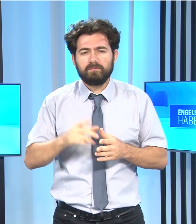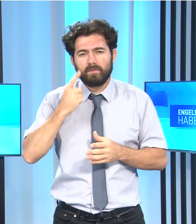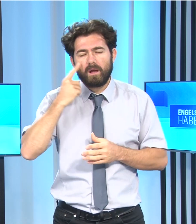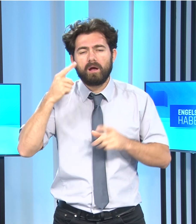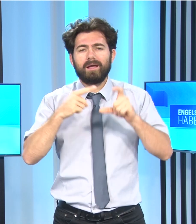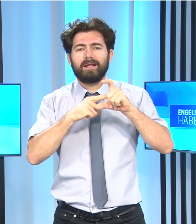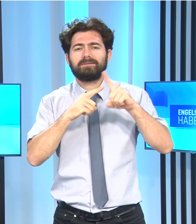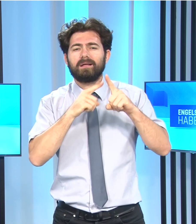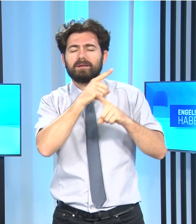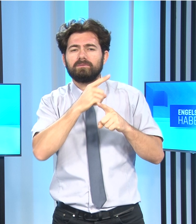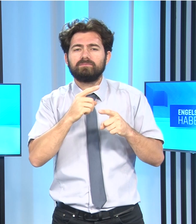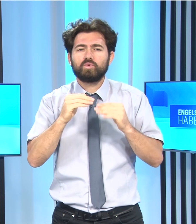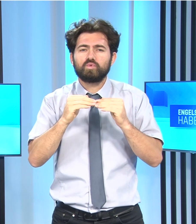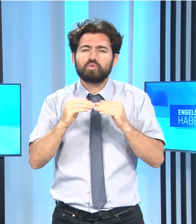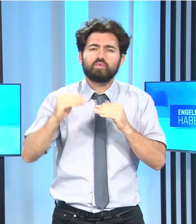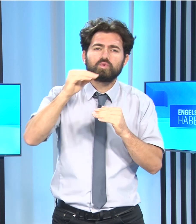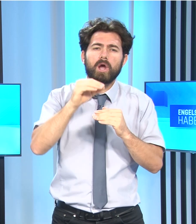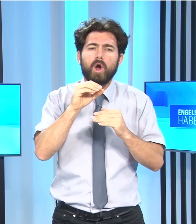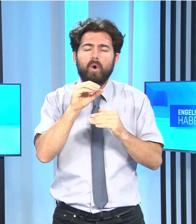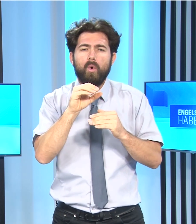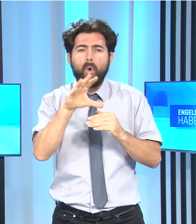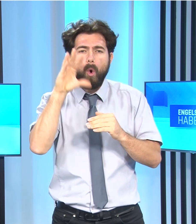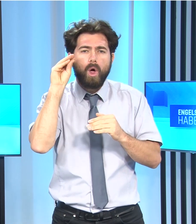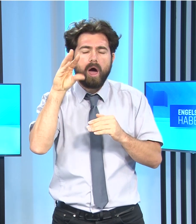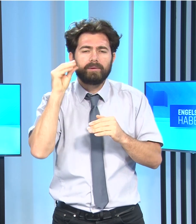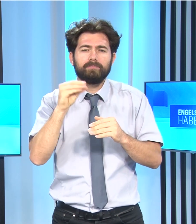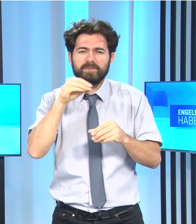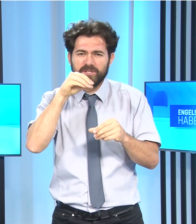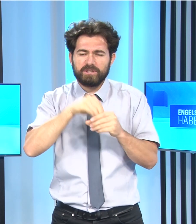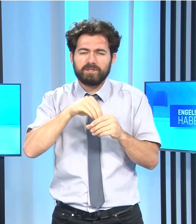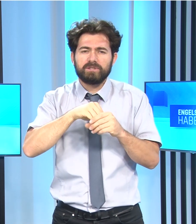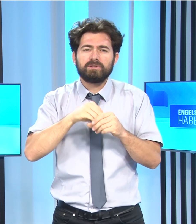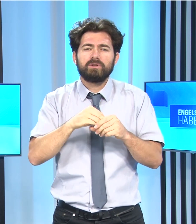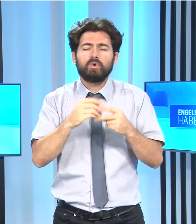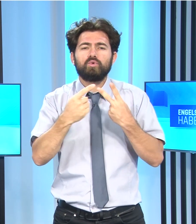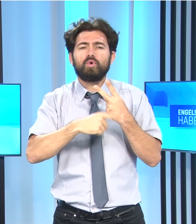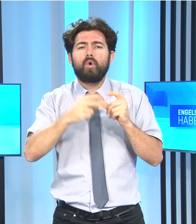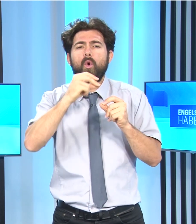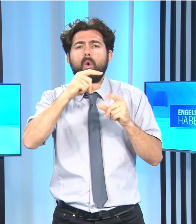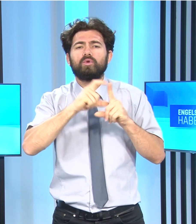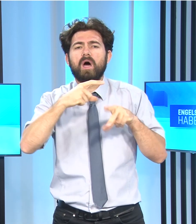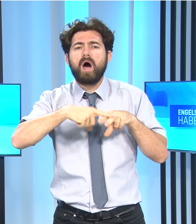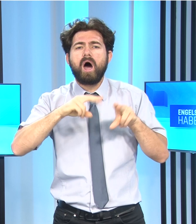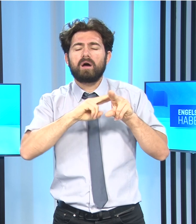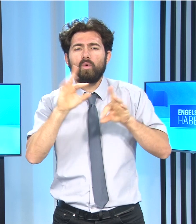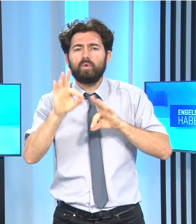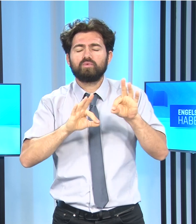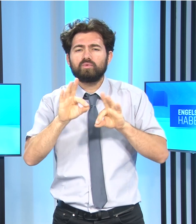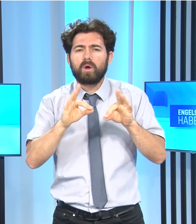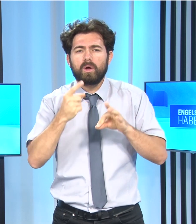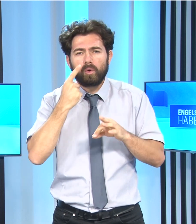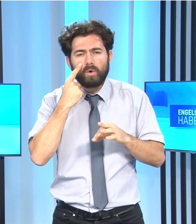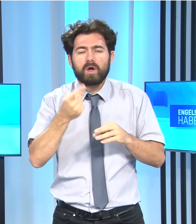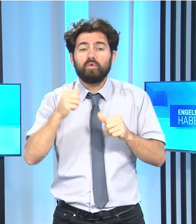Cumhurbaşkanı Tatar, yüksek öğrenim açısından YÖDAK kontrolünde üniversitelerde yeni programların